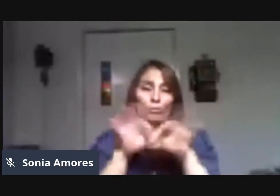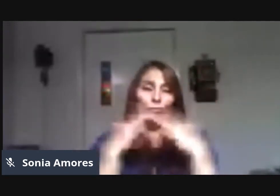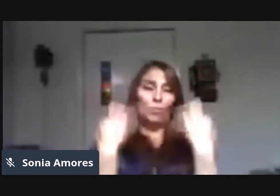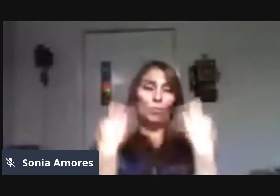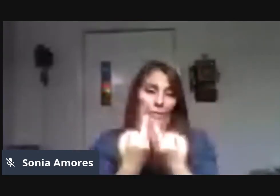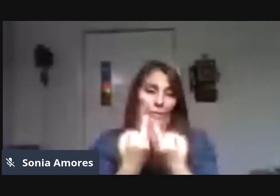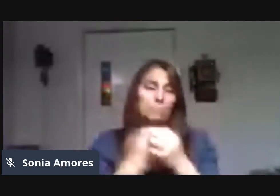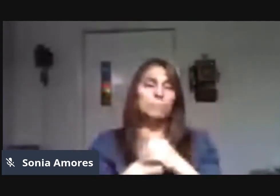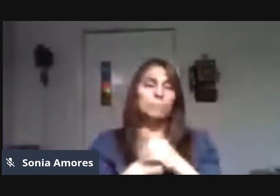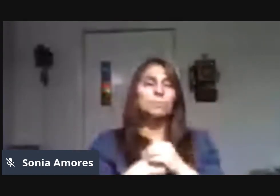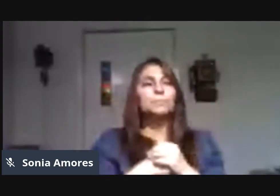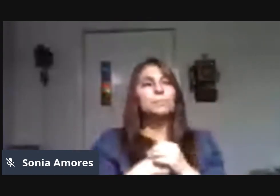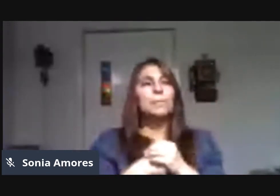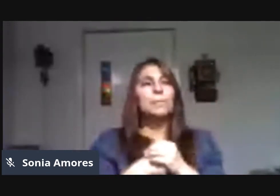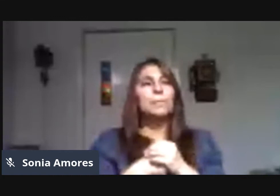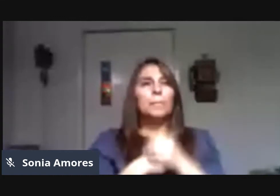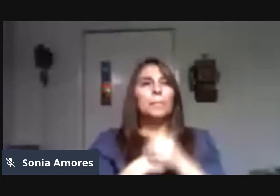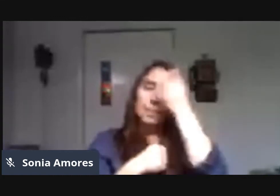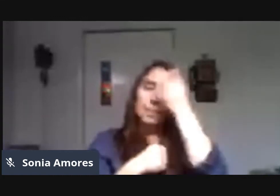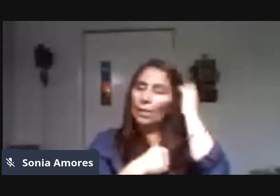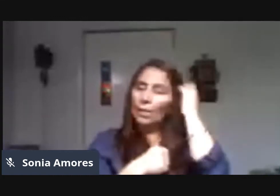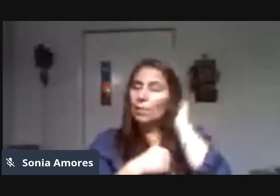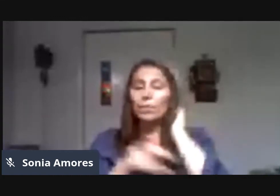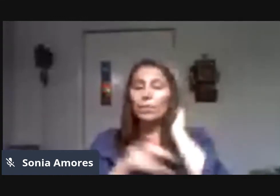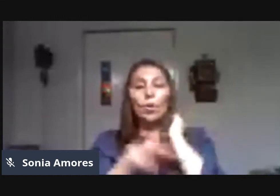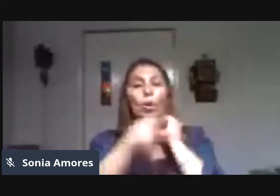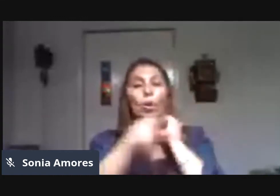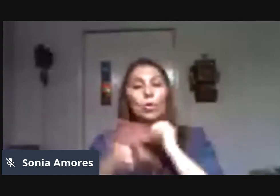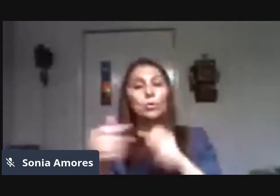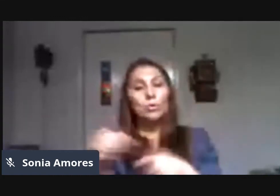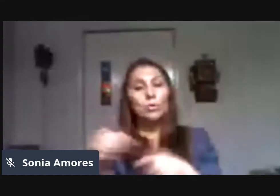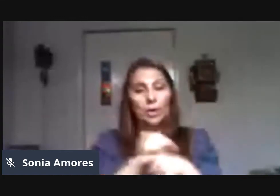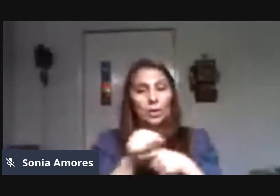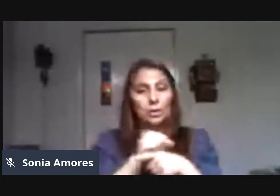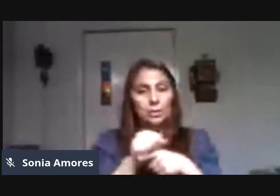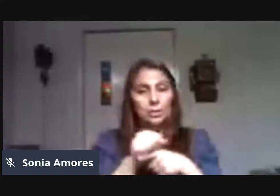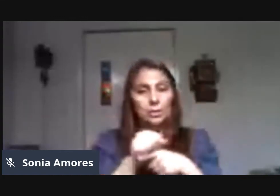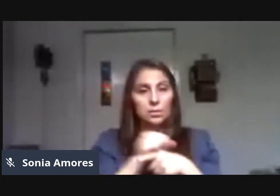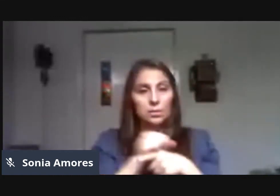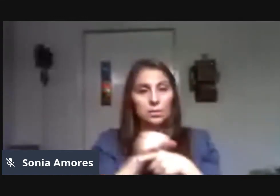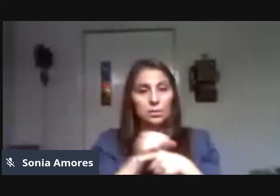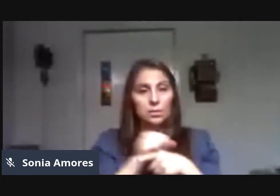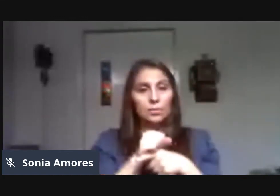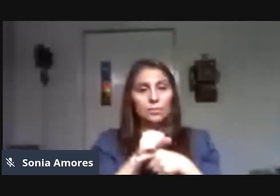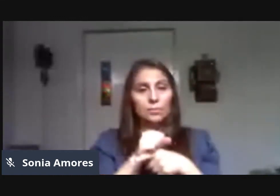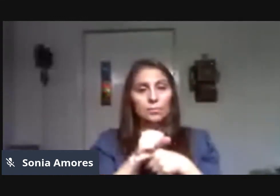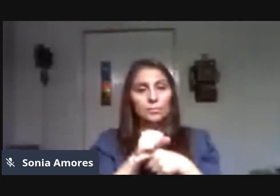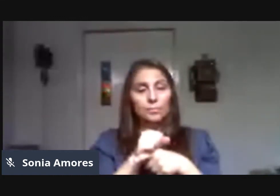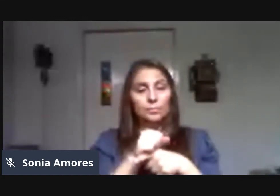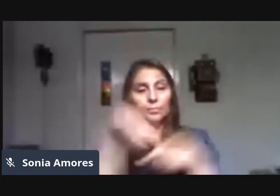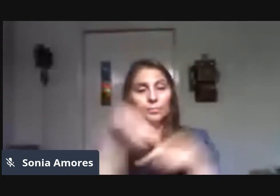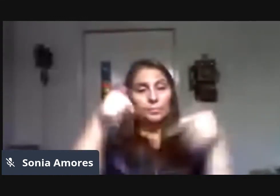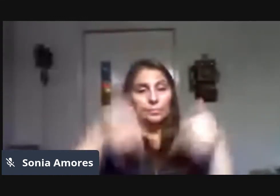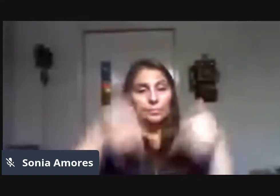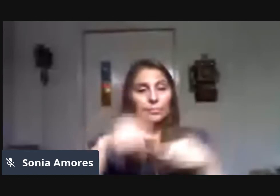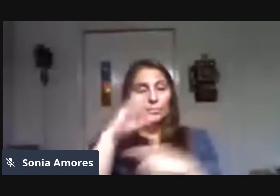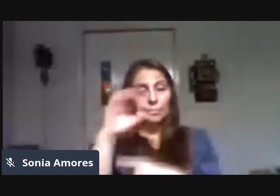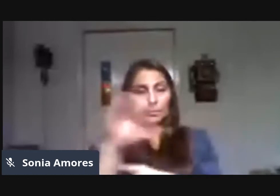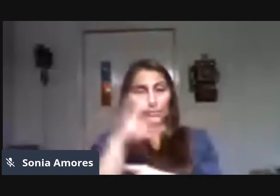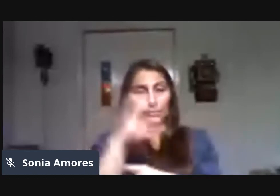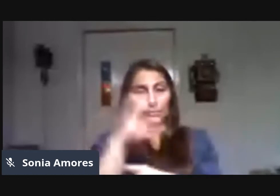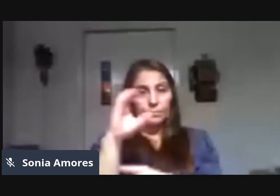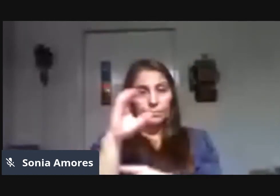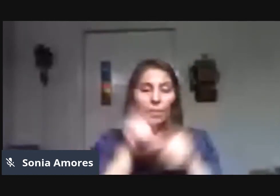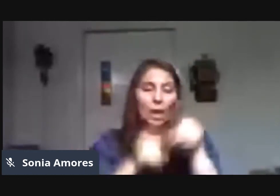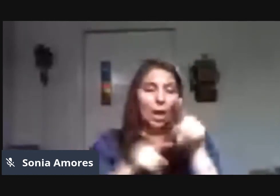Y un ejercicio, digamos que en este gran paréntesis colombiano, es algunas dádivas en